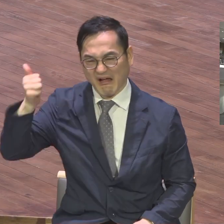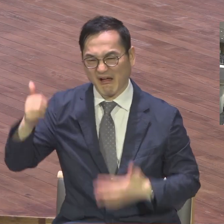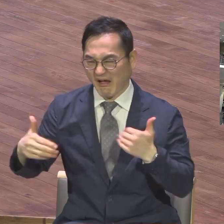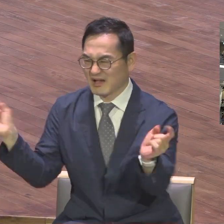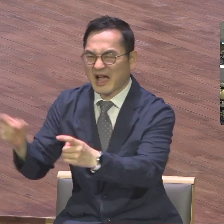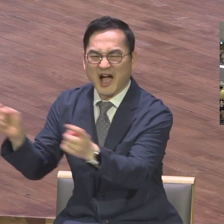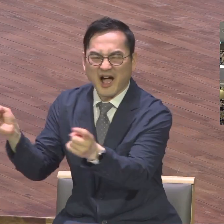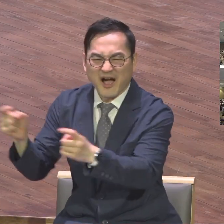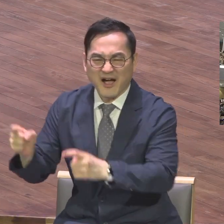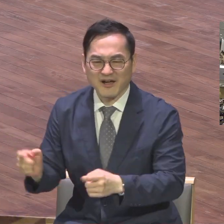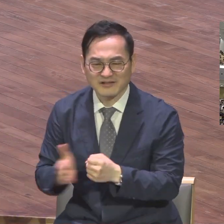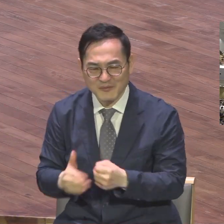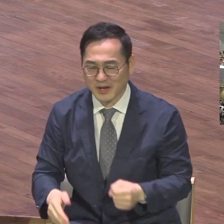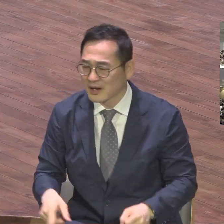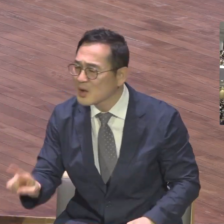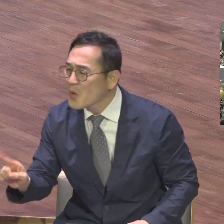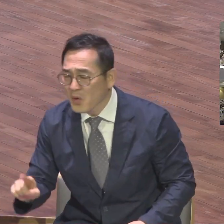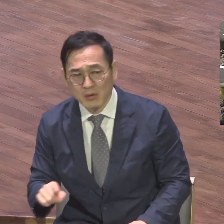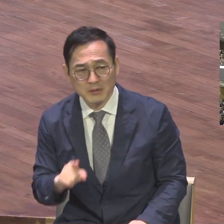크냐고 쟁론하였음이라.